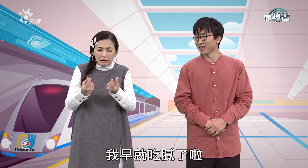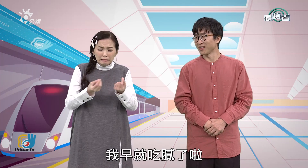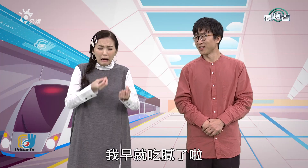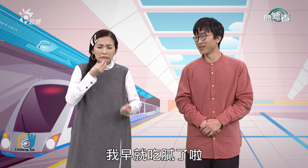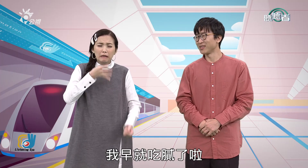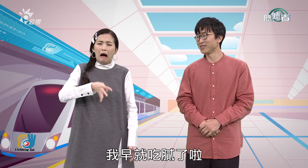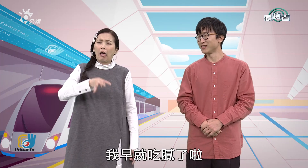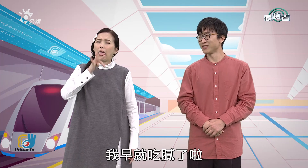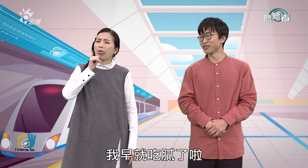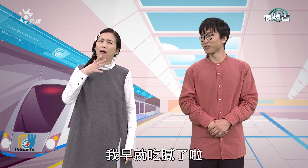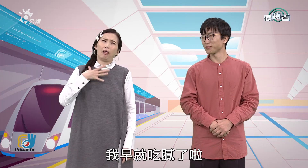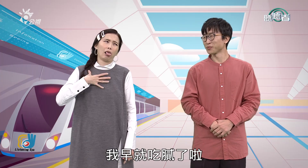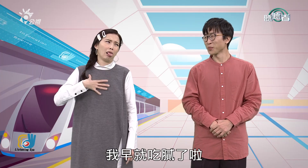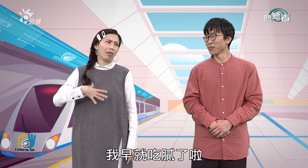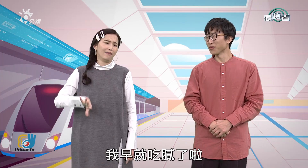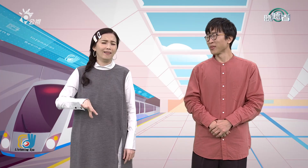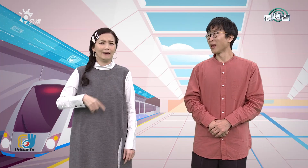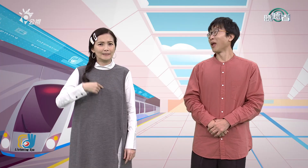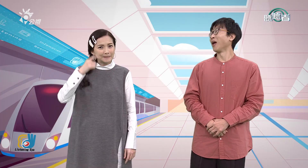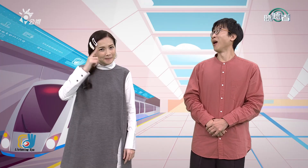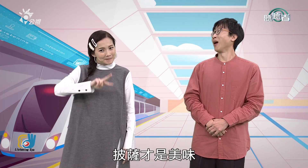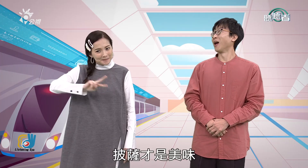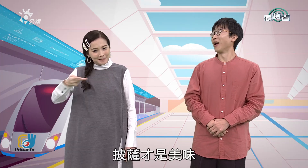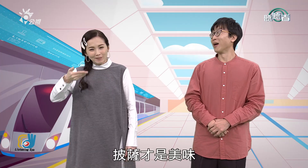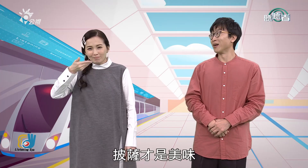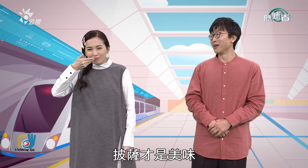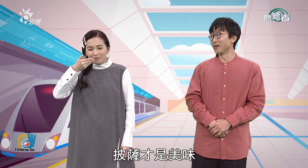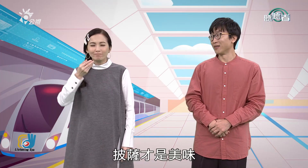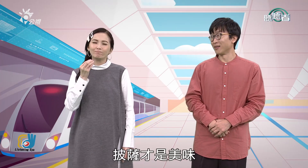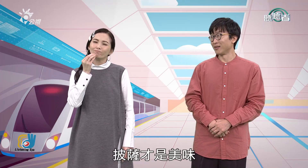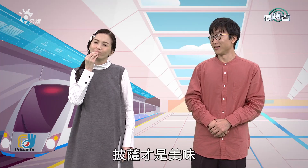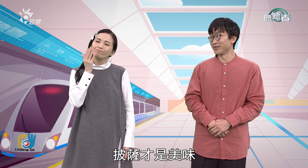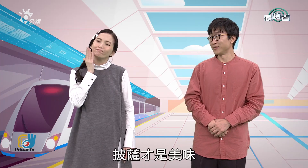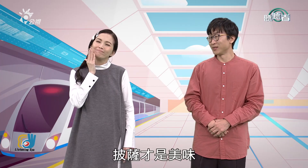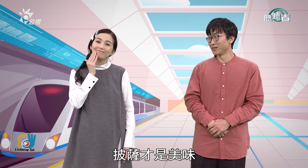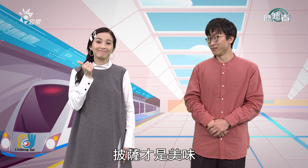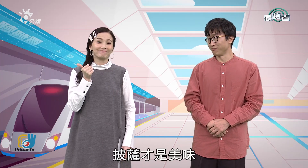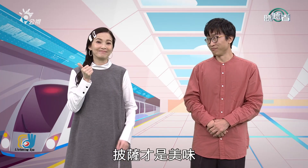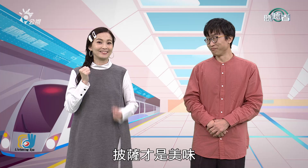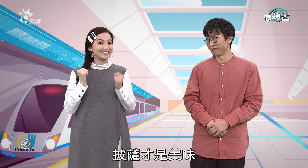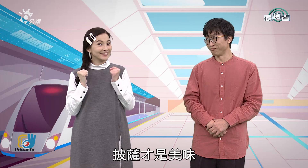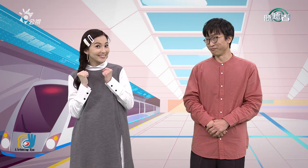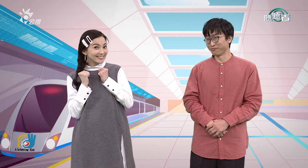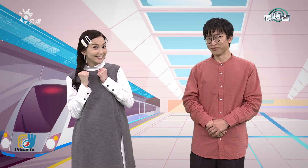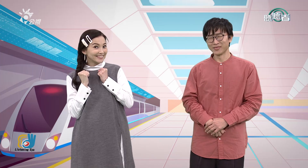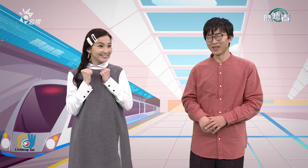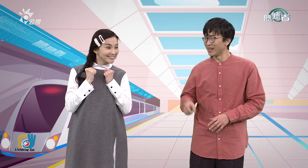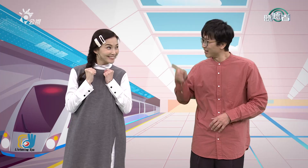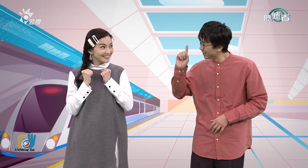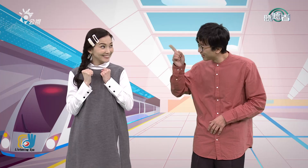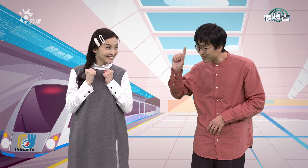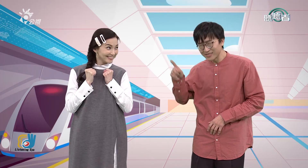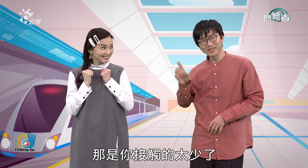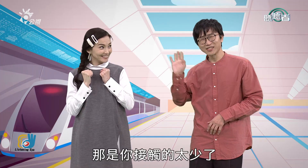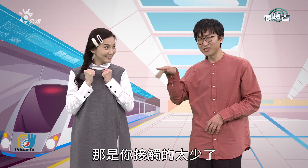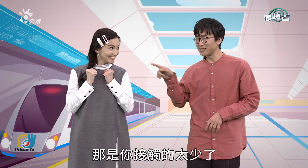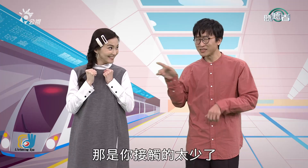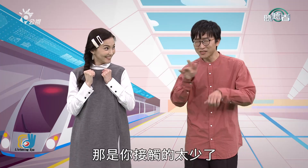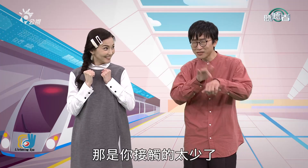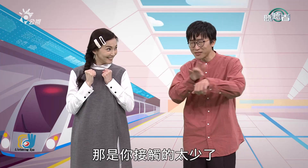吃腻了啦。披萨才是美味呢。 哎呀，那是你接